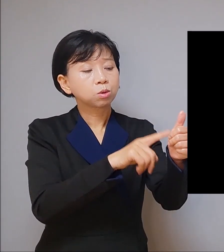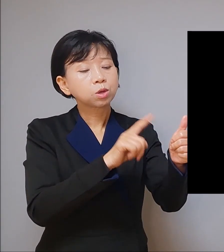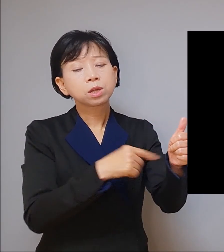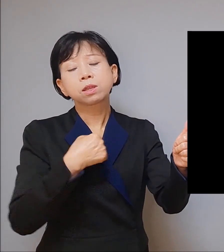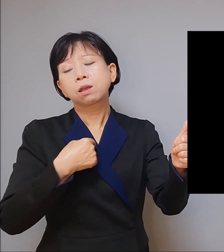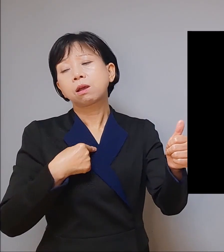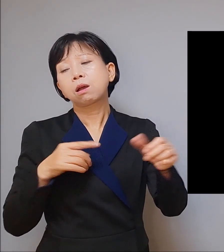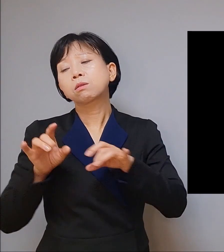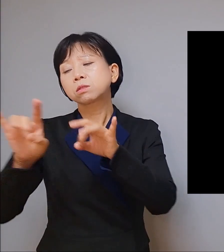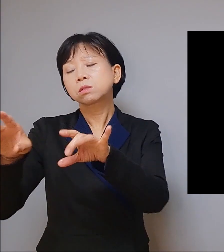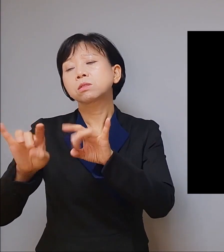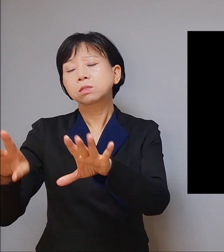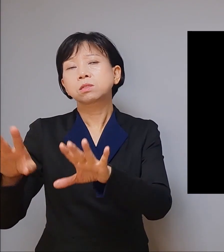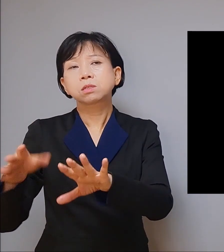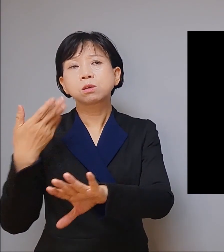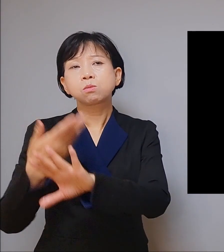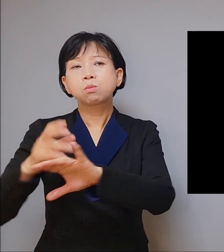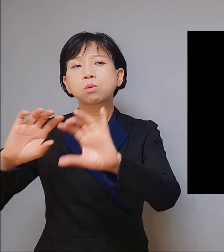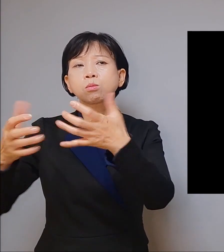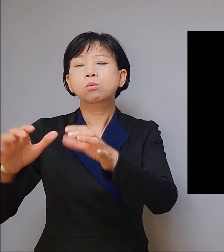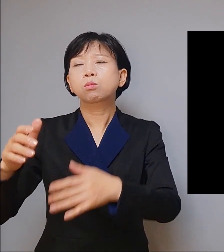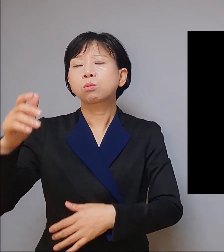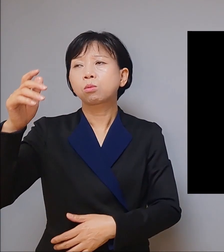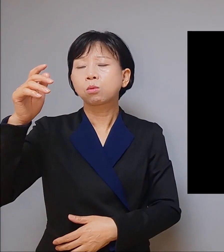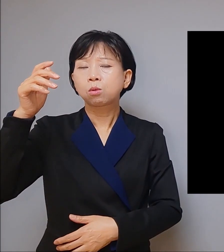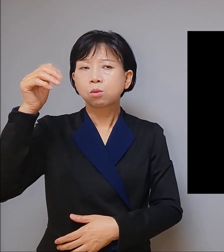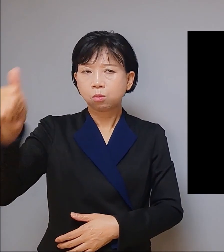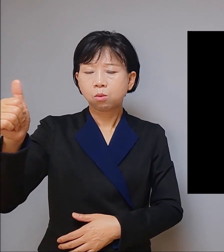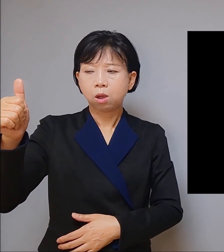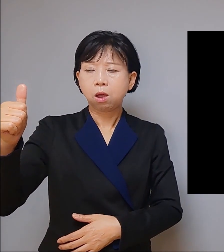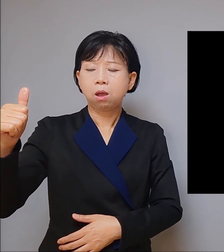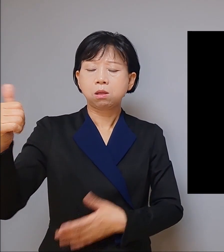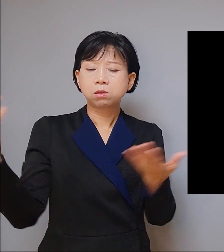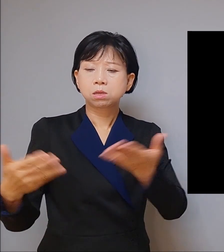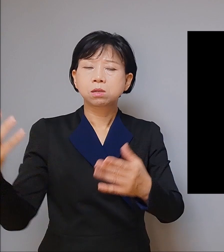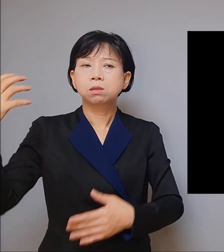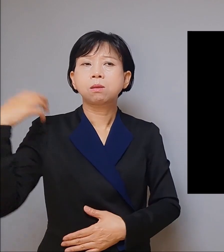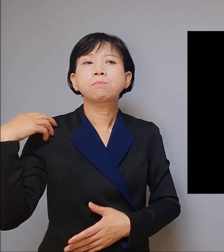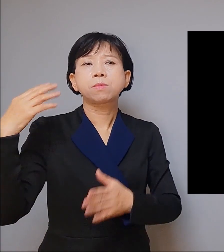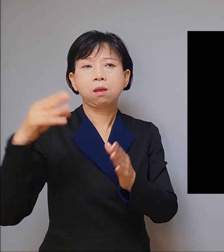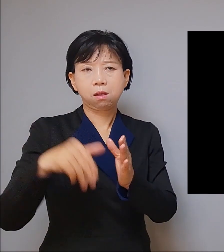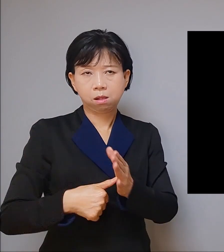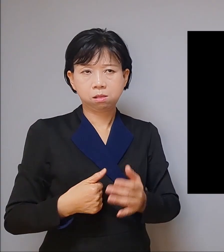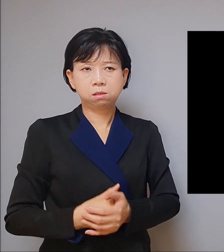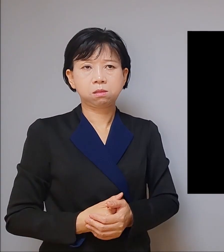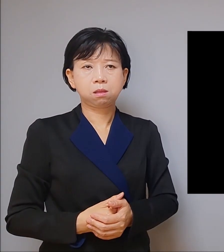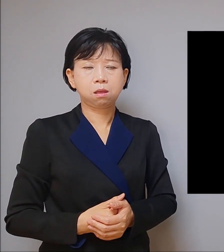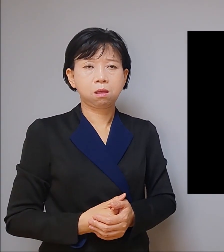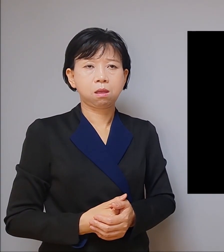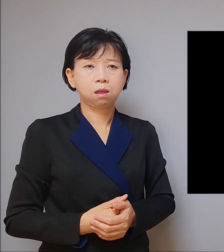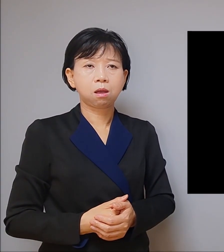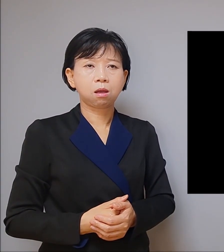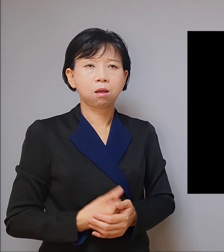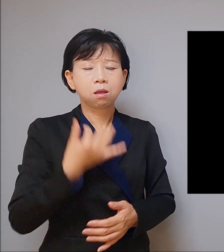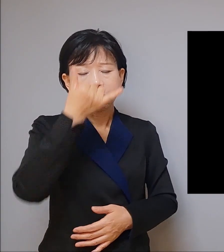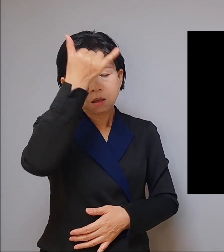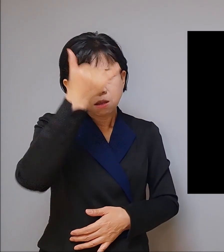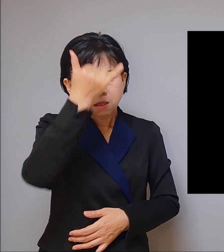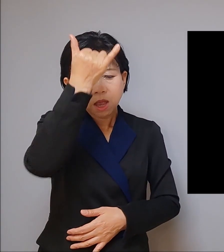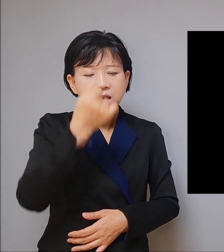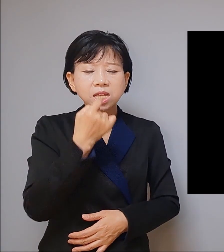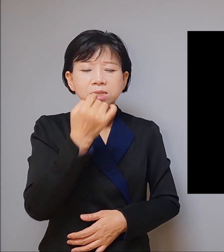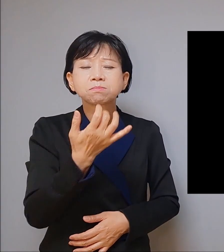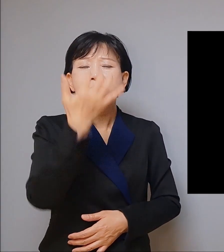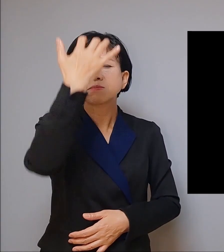외교관으로 있었을 때 장난감과 선물을 사려고 조지가를 걷고 있었습니다. 예의 바른 백발의 노인이